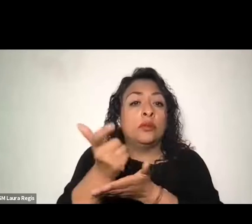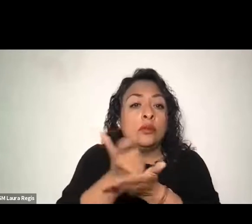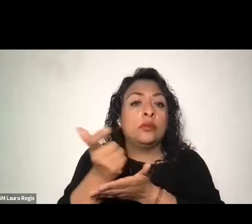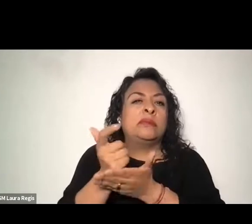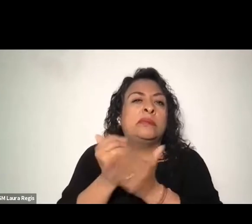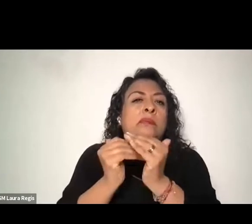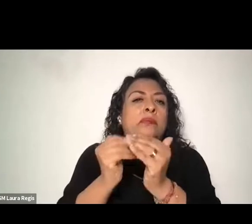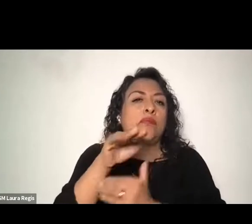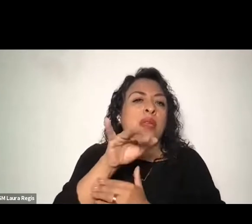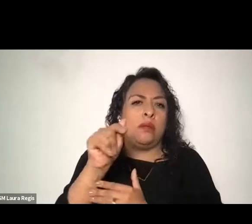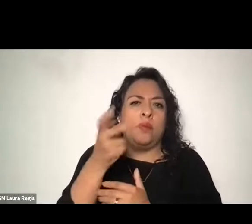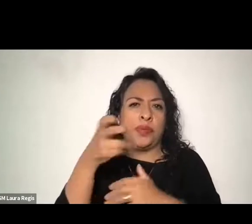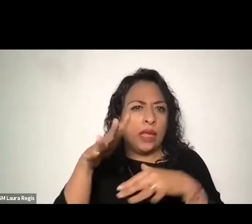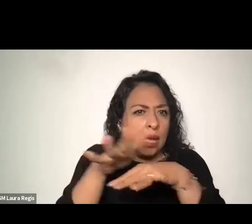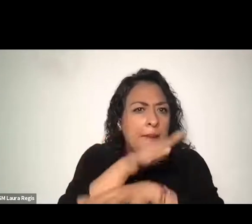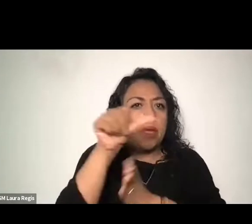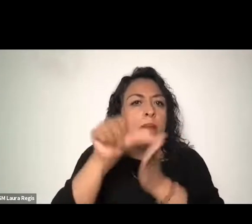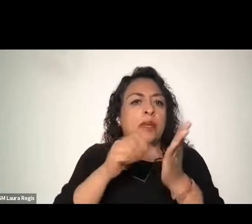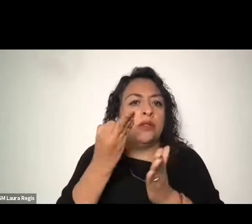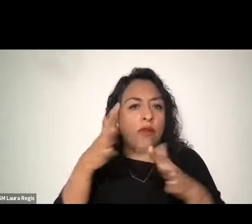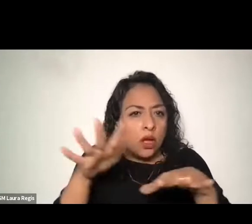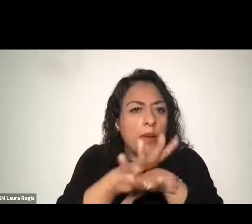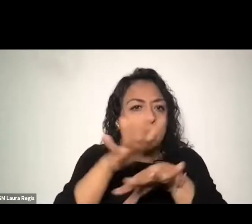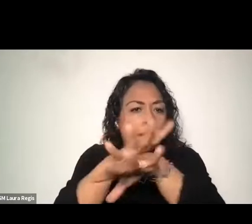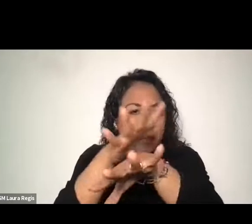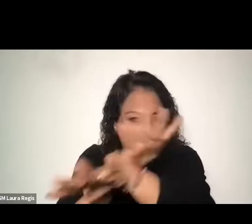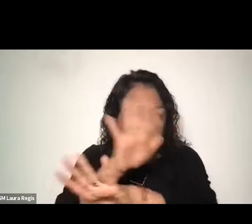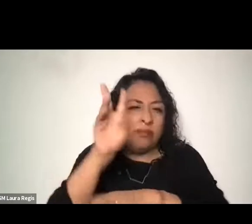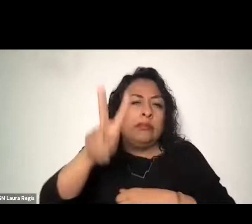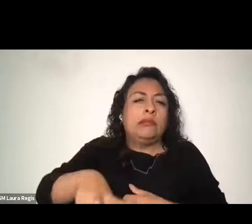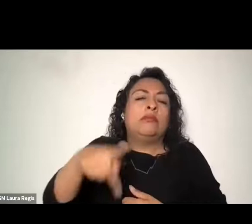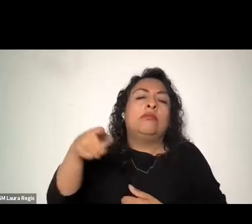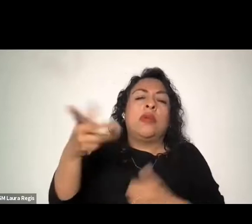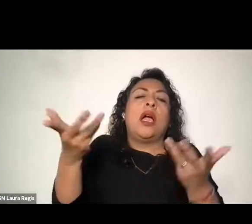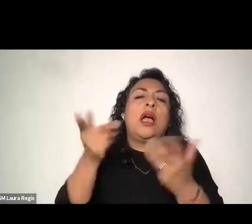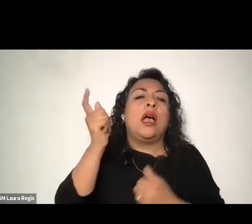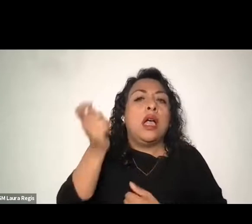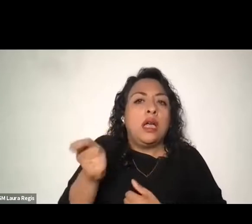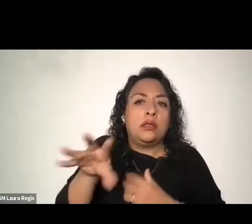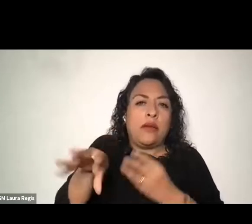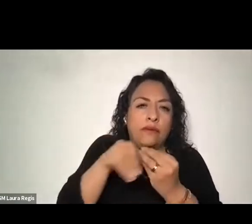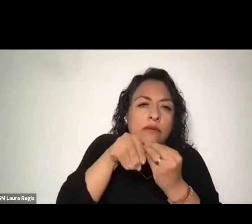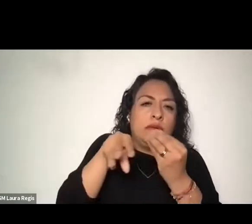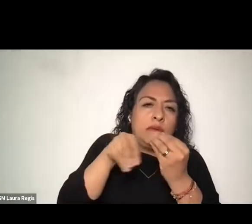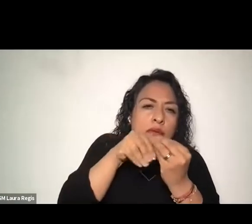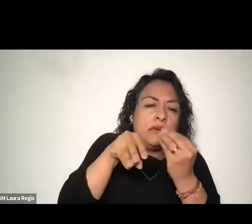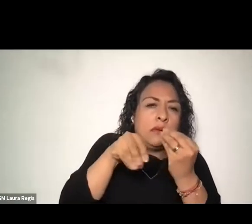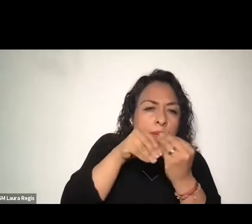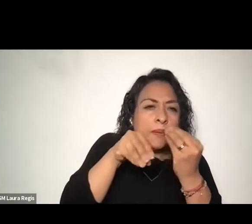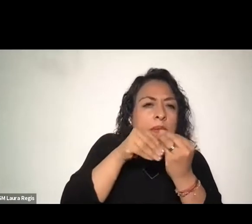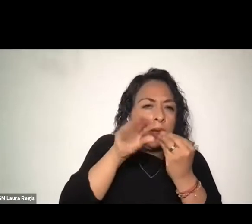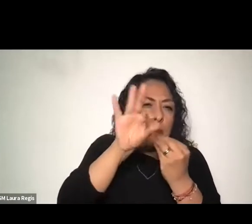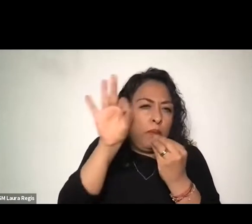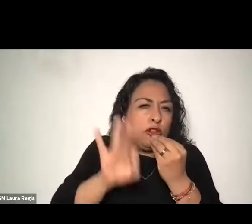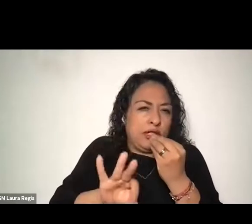actualiza cada mes de febrero. Normalmente lo que se hace es que se suma el porcentaje